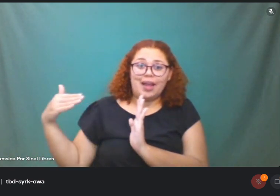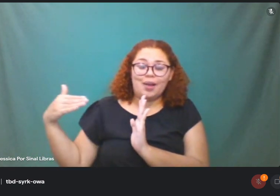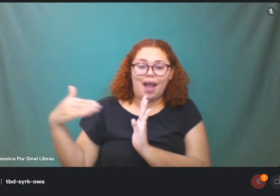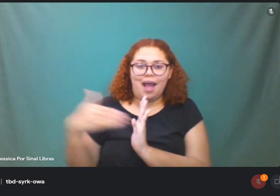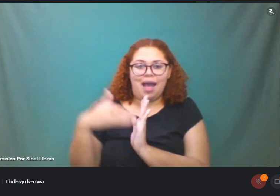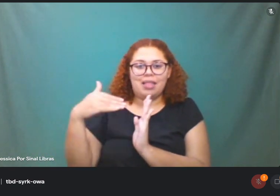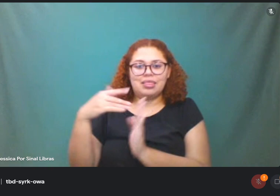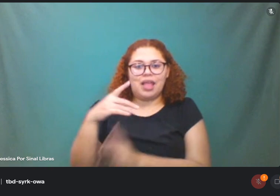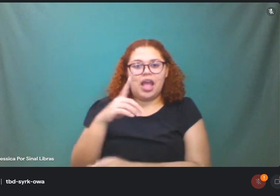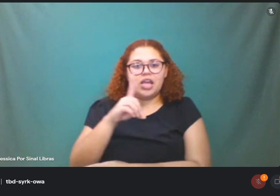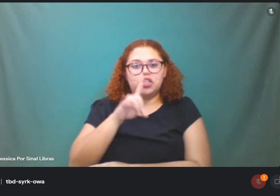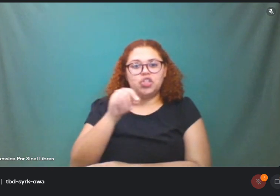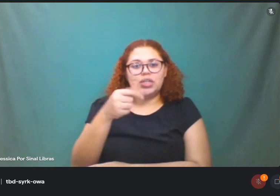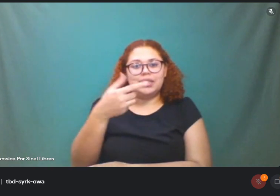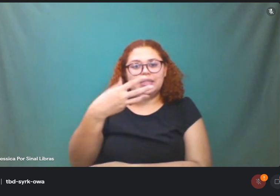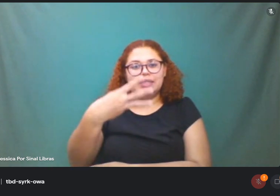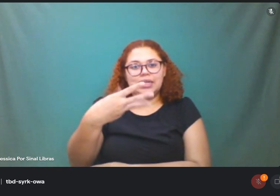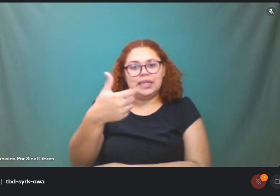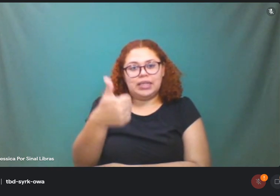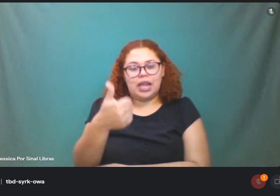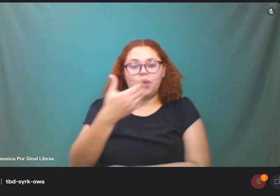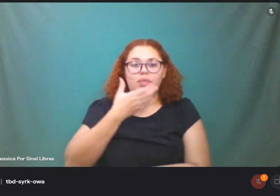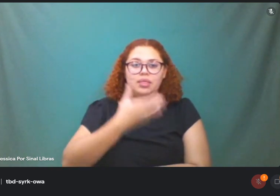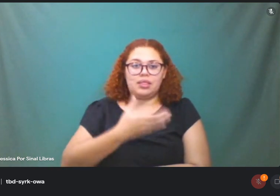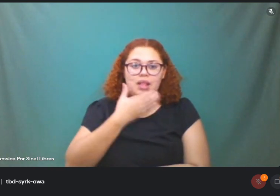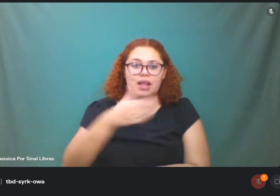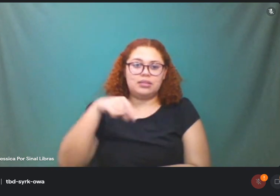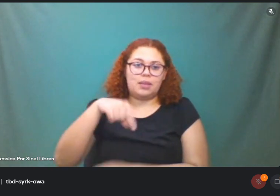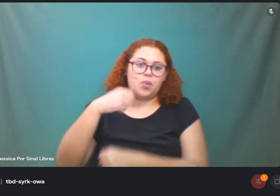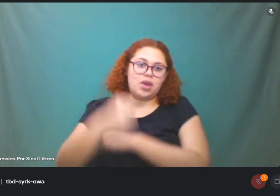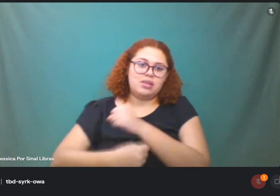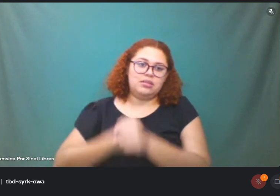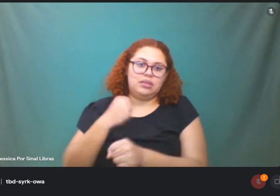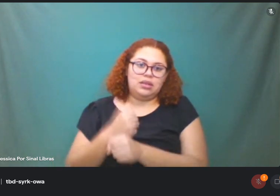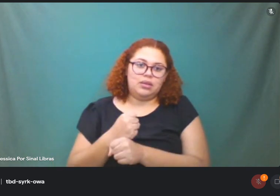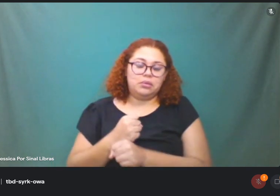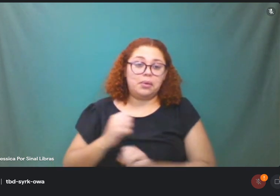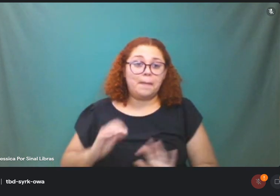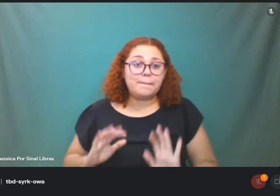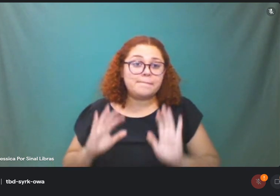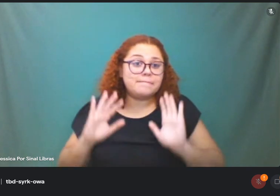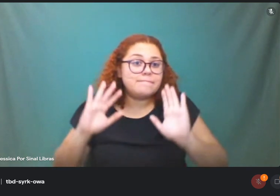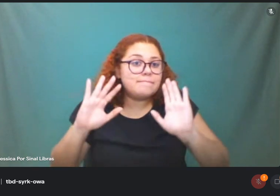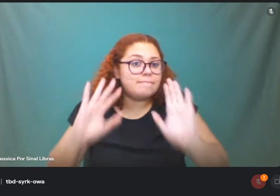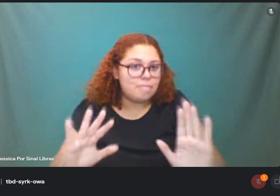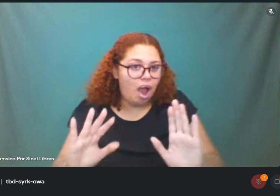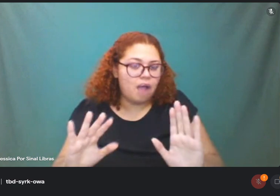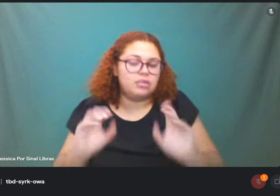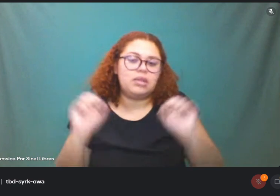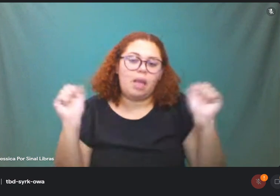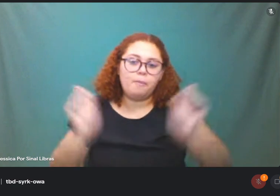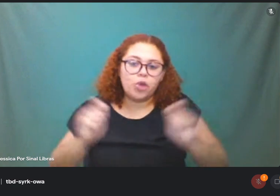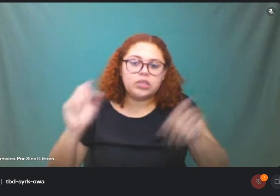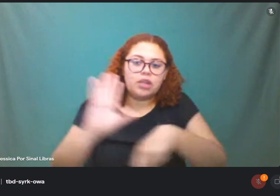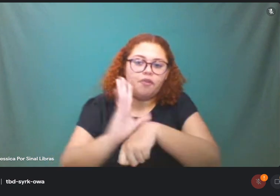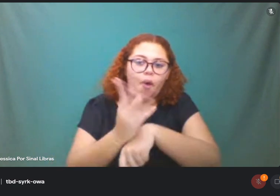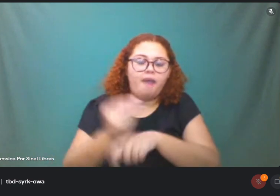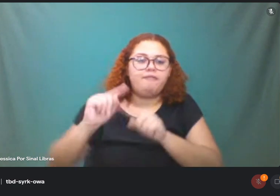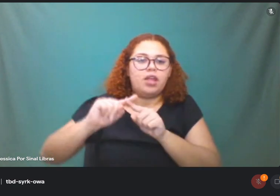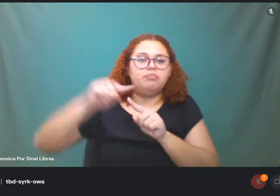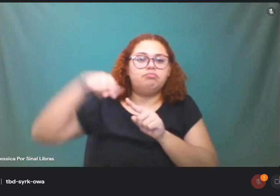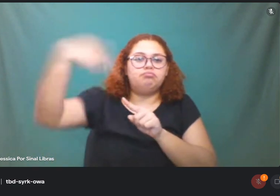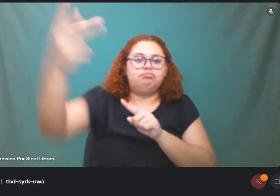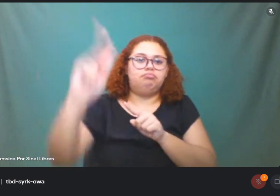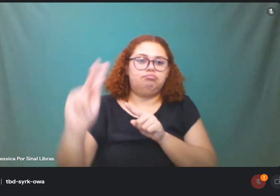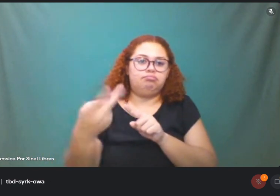de dezembro desse ano. Mas os eventos, as ações podem acontecer no ano que vem. O que for formação, a gente vai